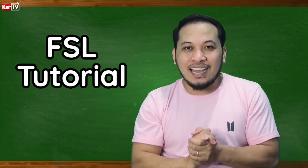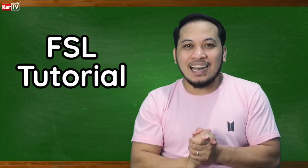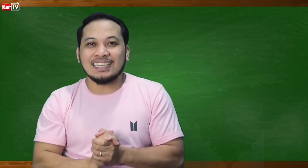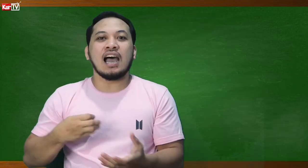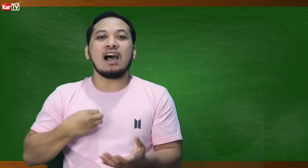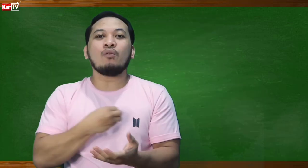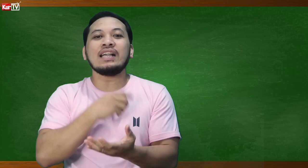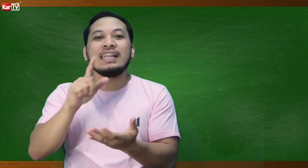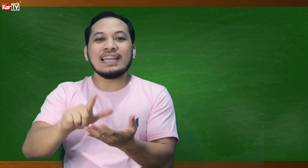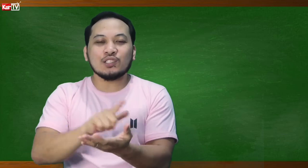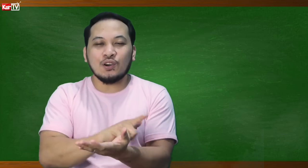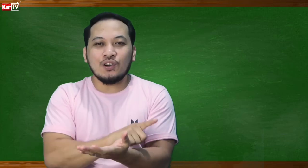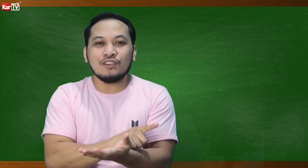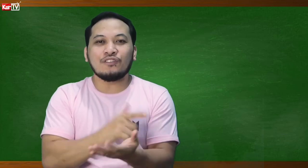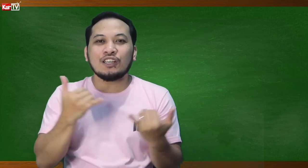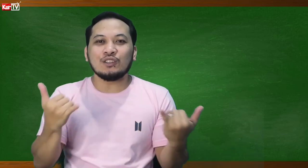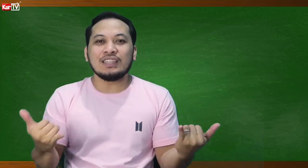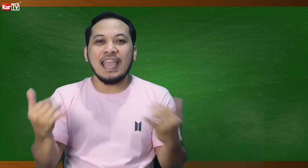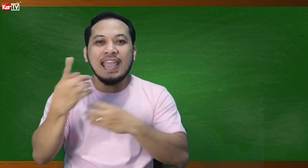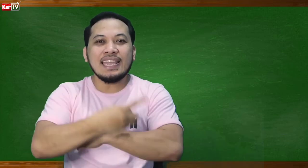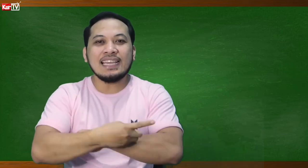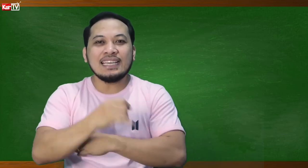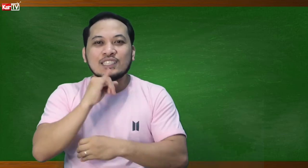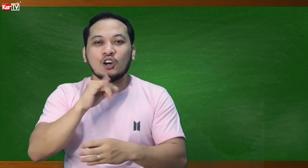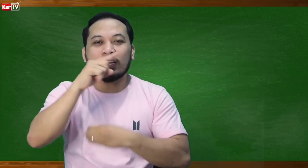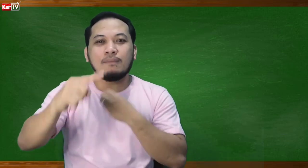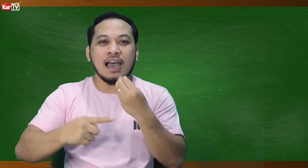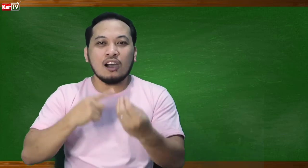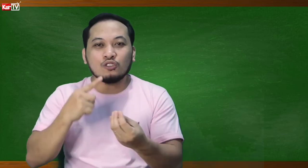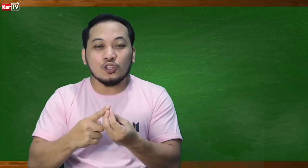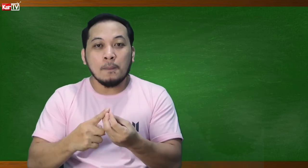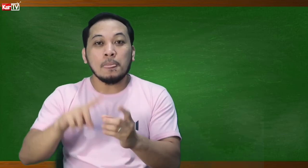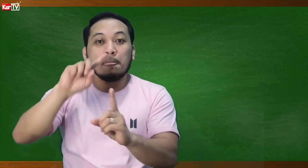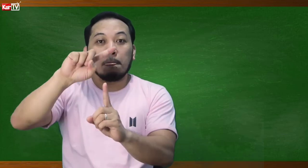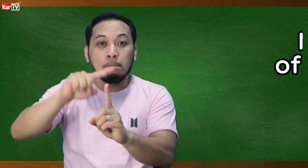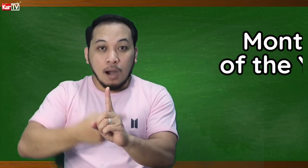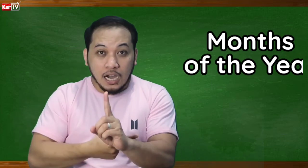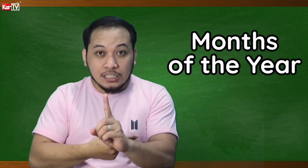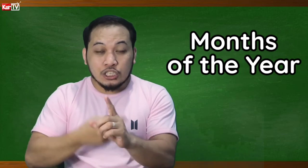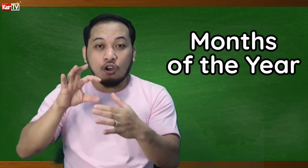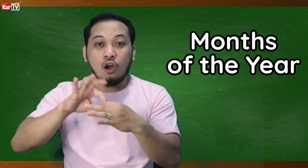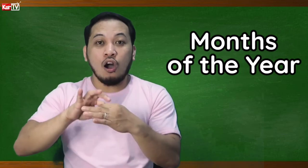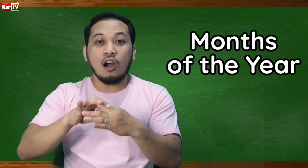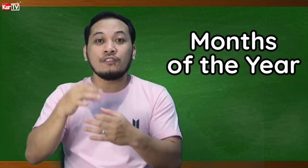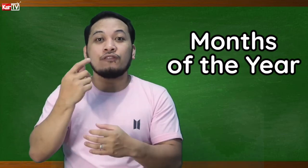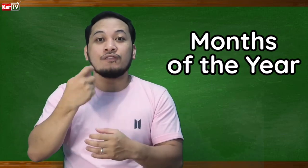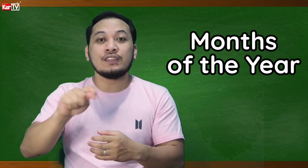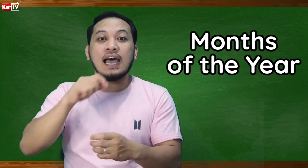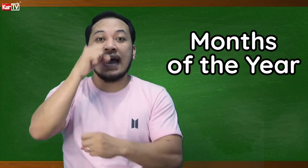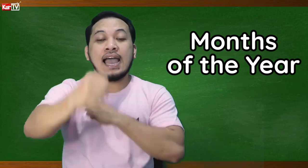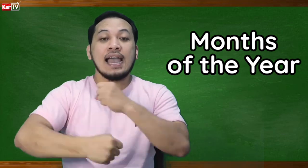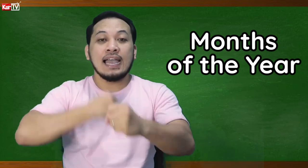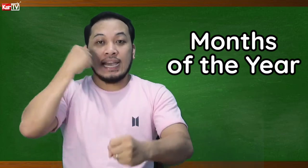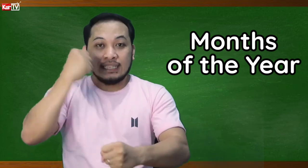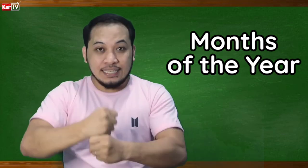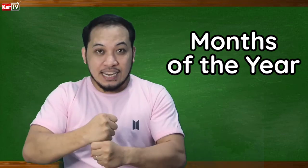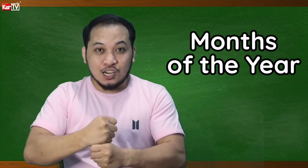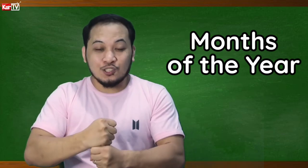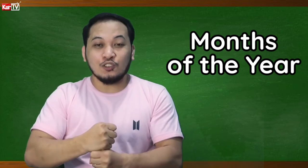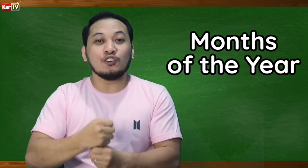tutorials. Our lesson for today is all about months of the year. So yun po